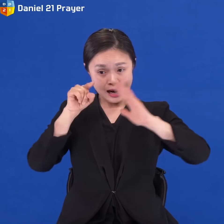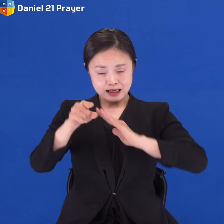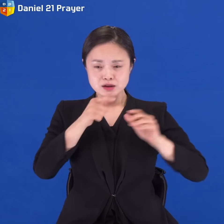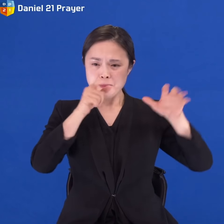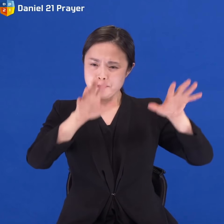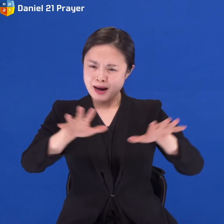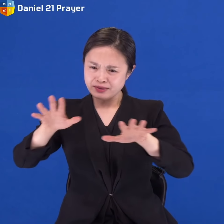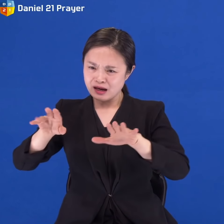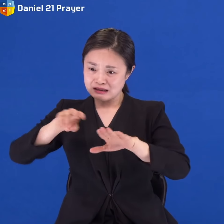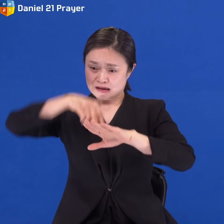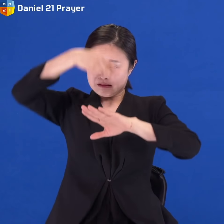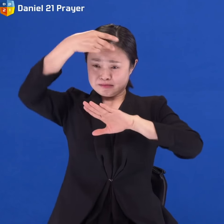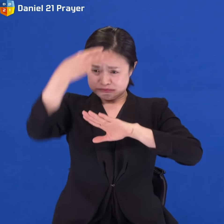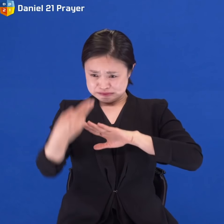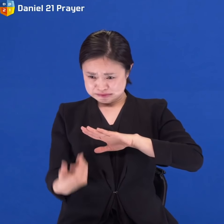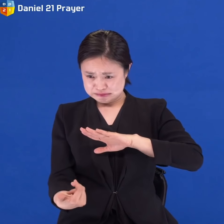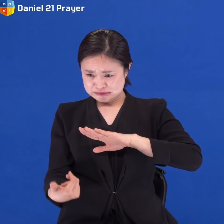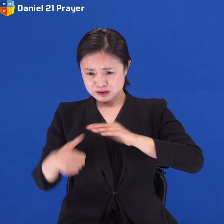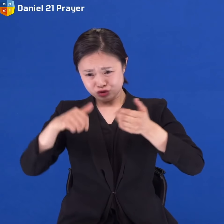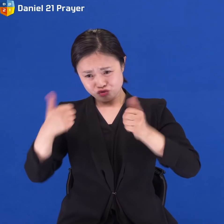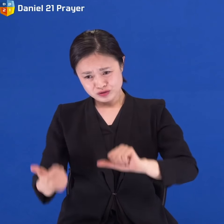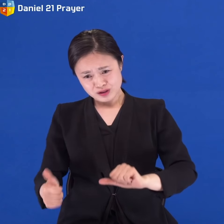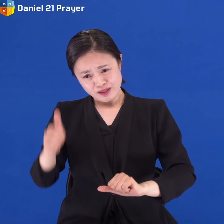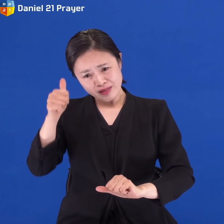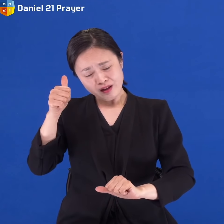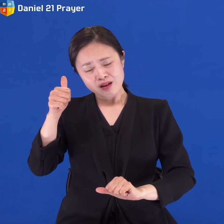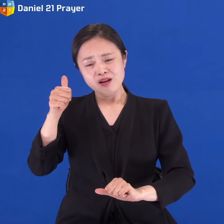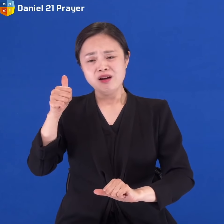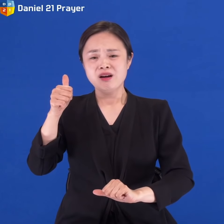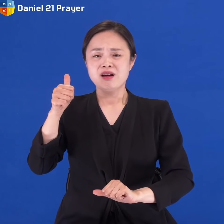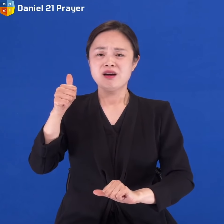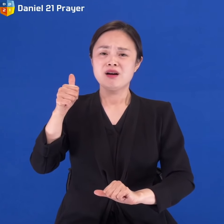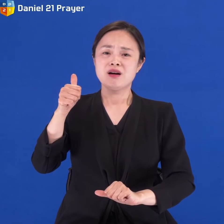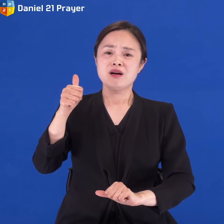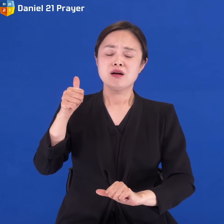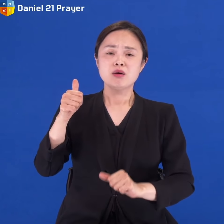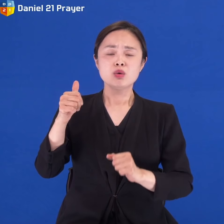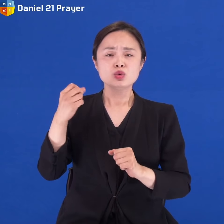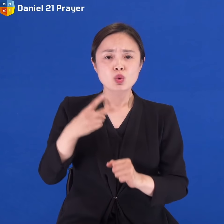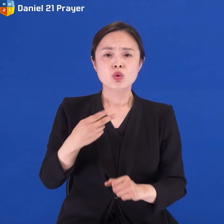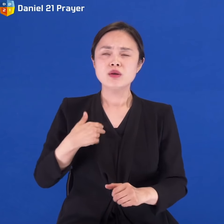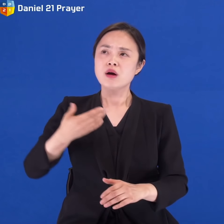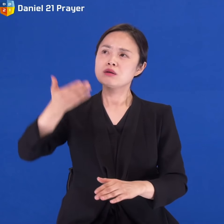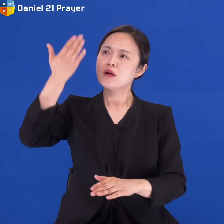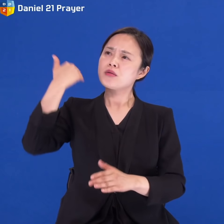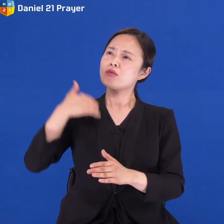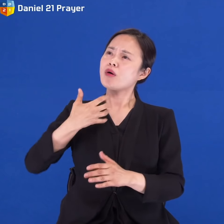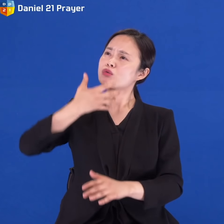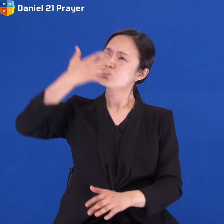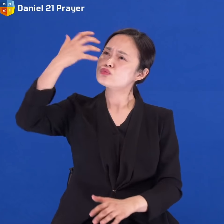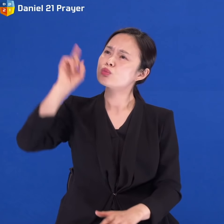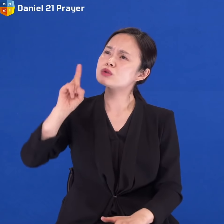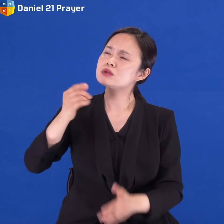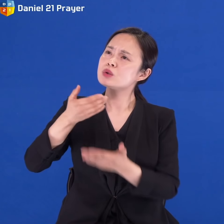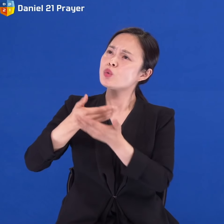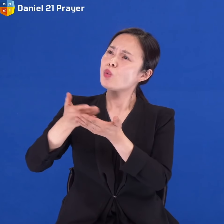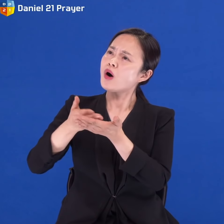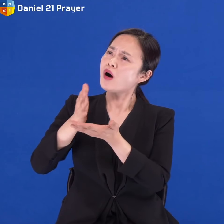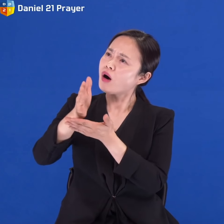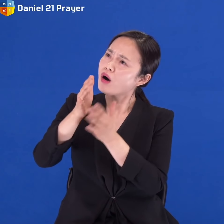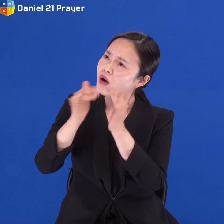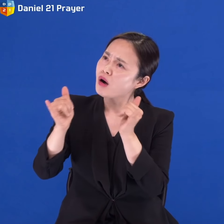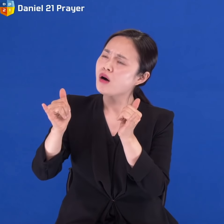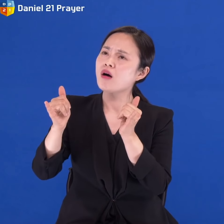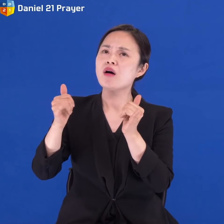되니까. 그리고 제가 예전에 꿈이 화가였는지, 제가 지금 공부하고 있는 게 뭔지, 내가 여자인지